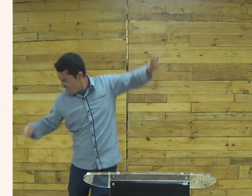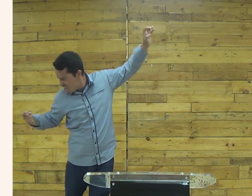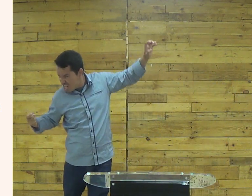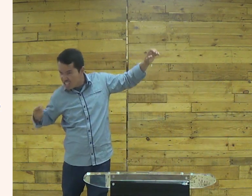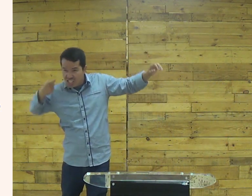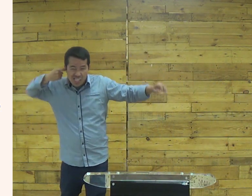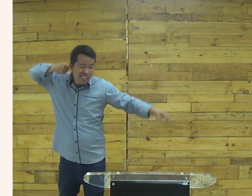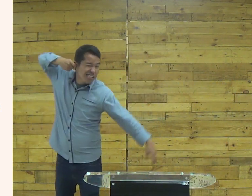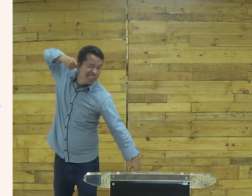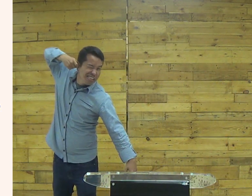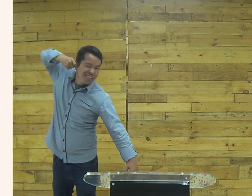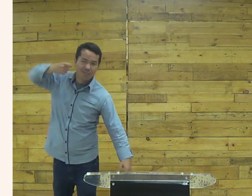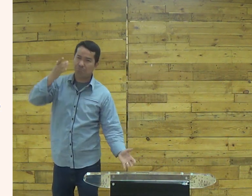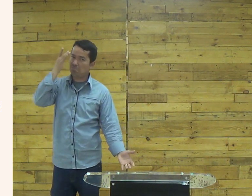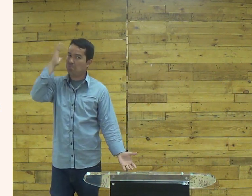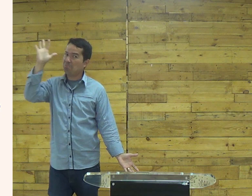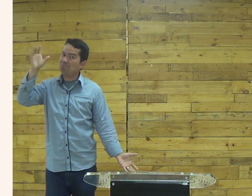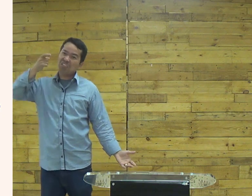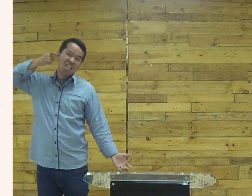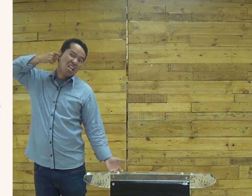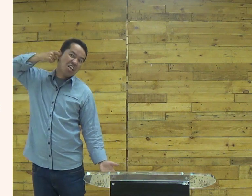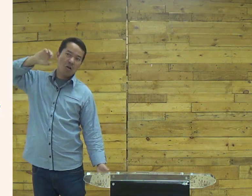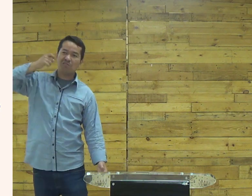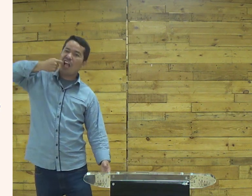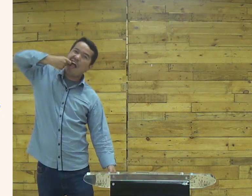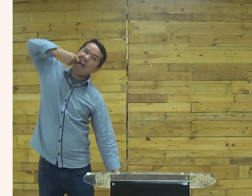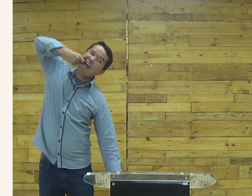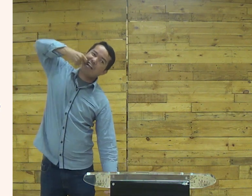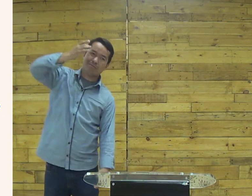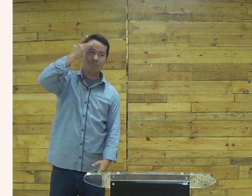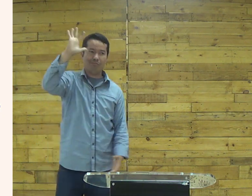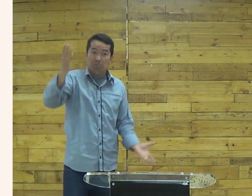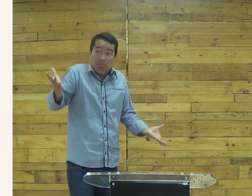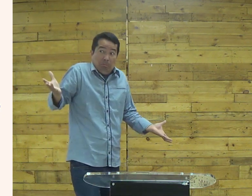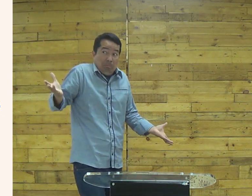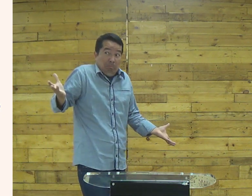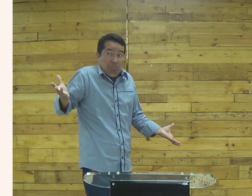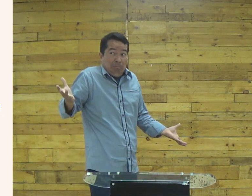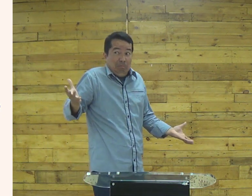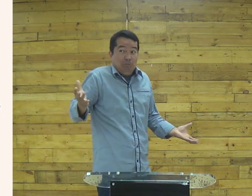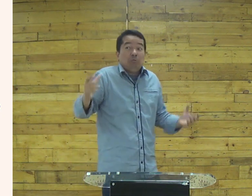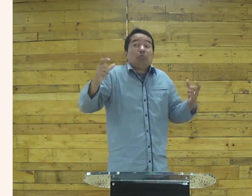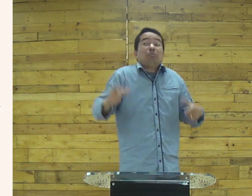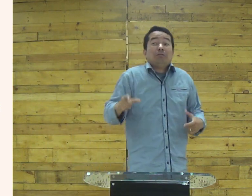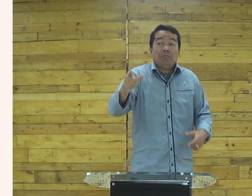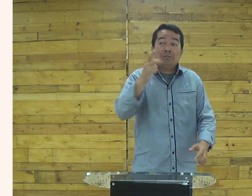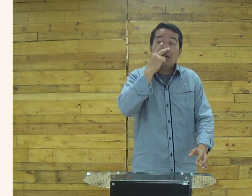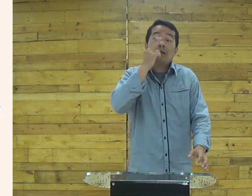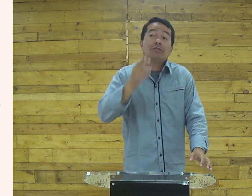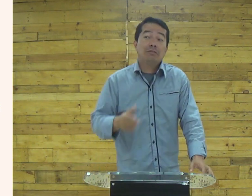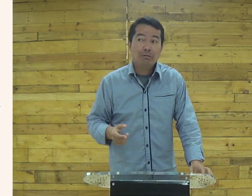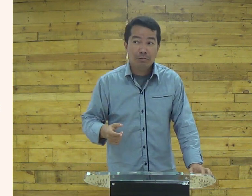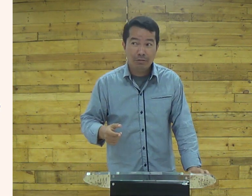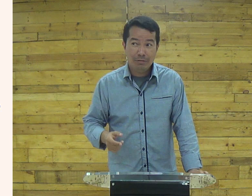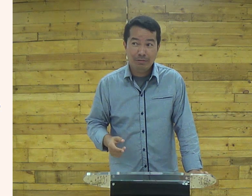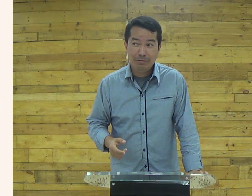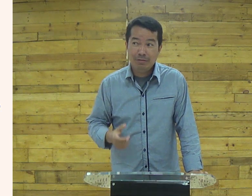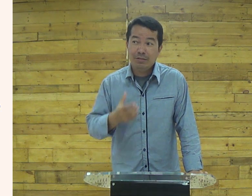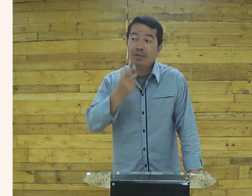do inferno garra-lhe, não sei, talvez por aqui, por ali, não sei como. O que você acha? Por